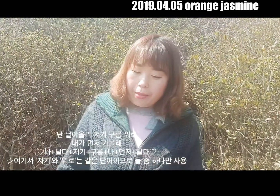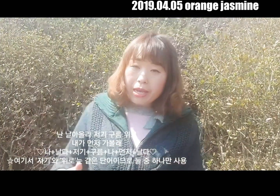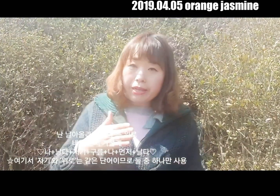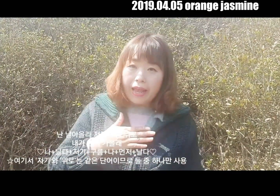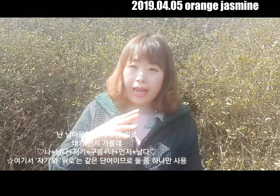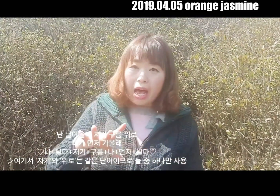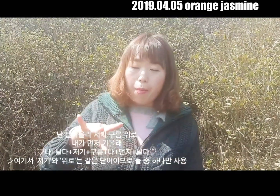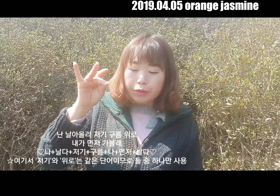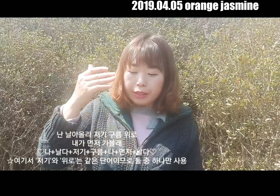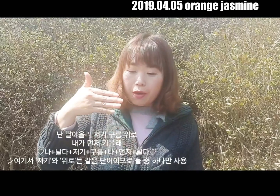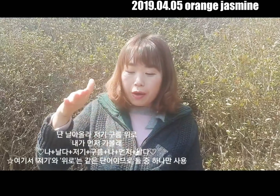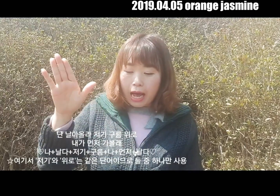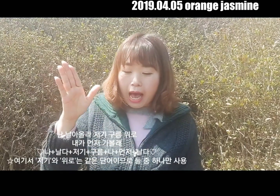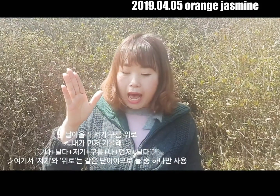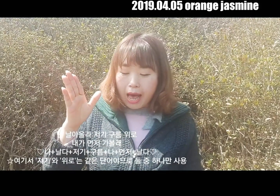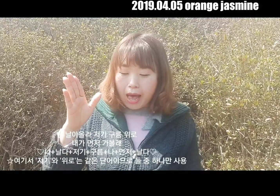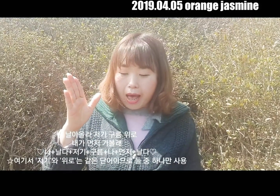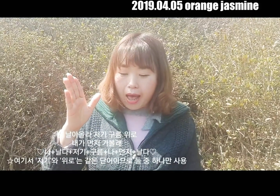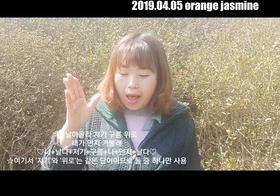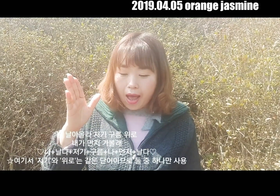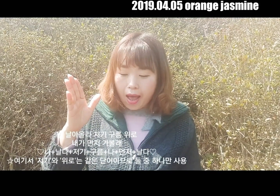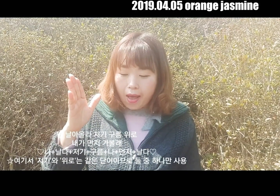그 다음에 내가 먼저 가